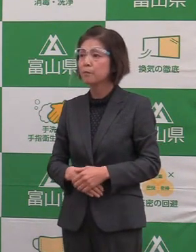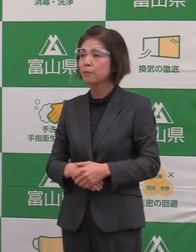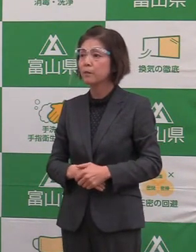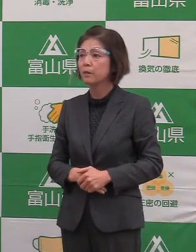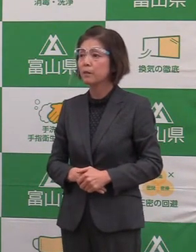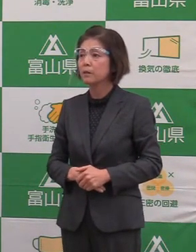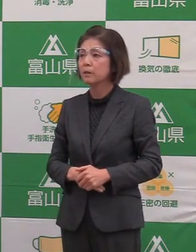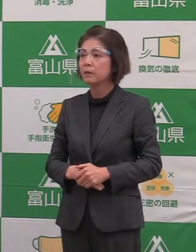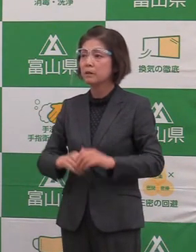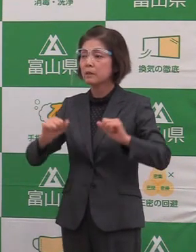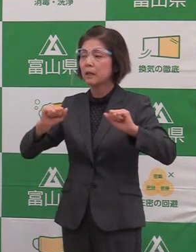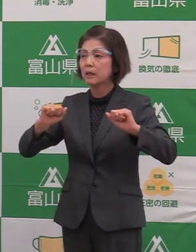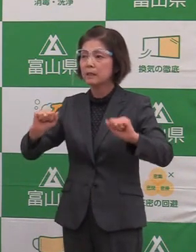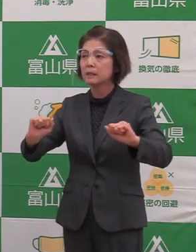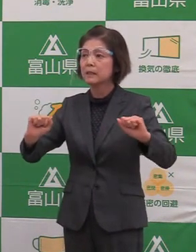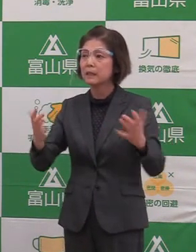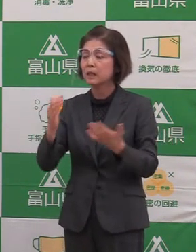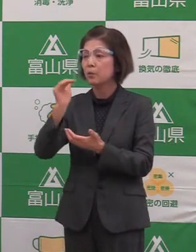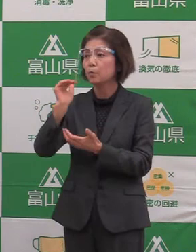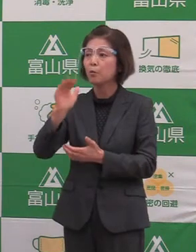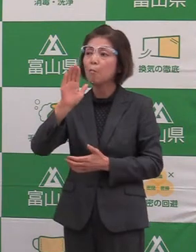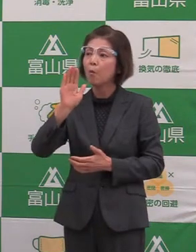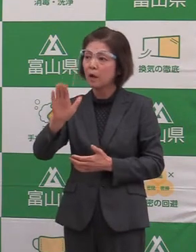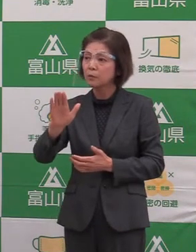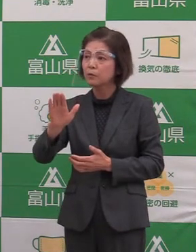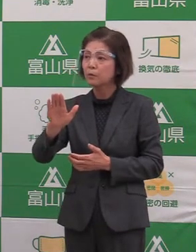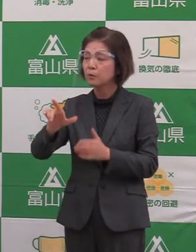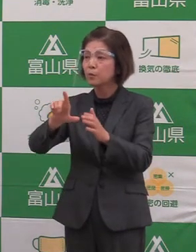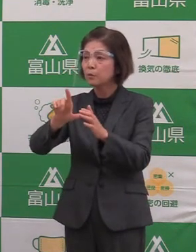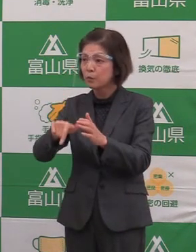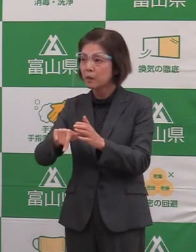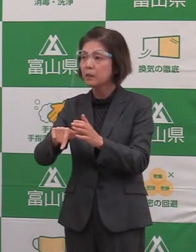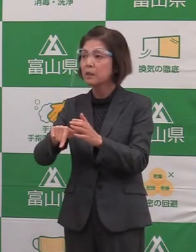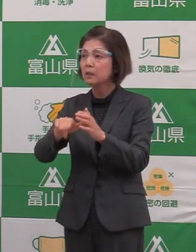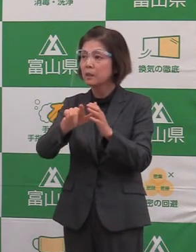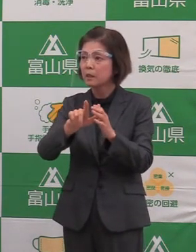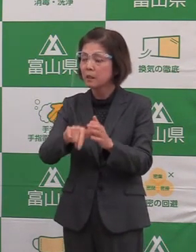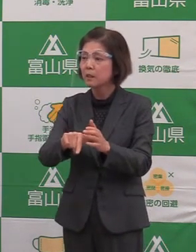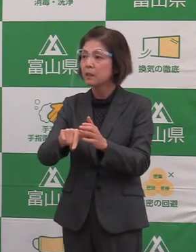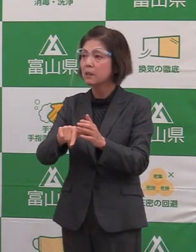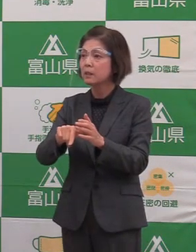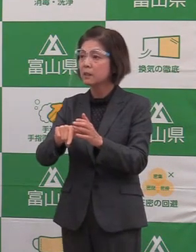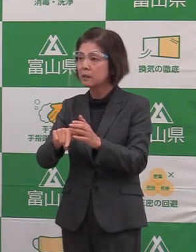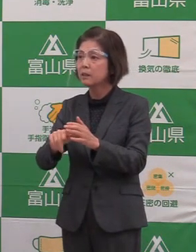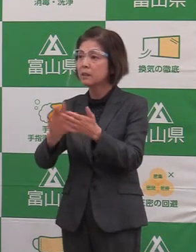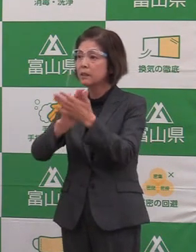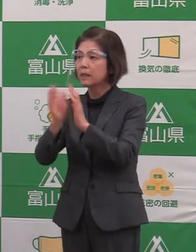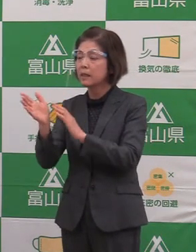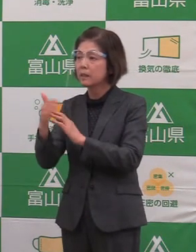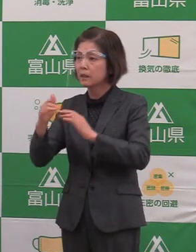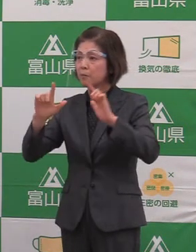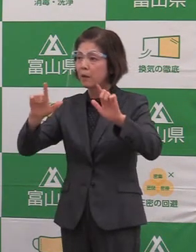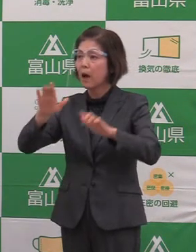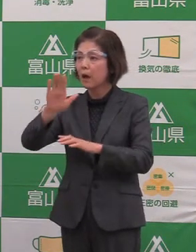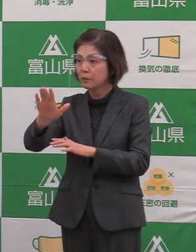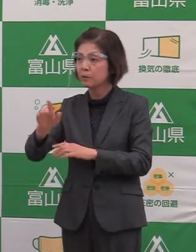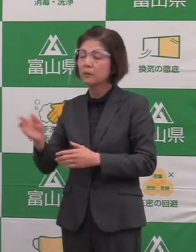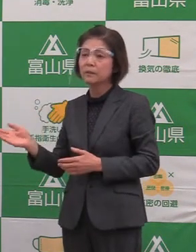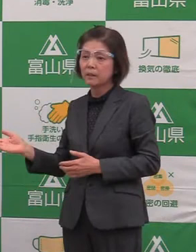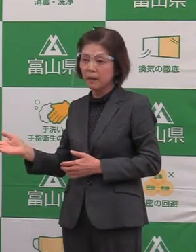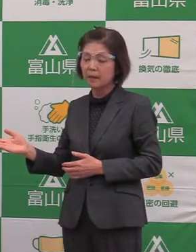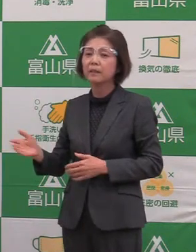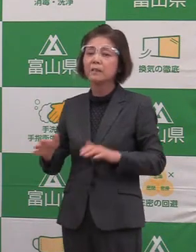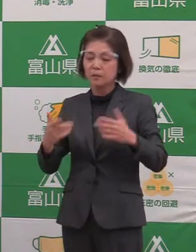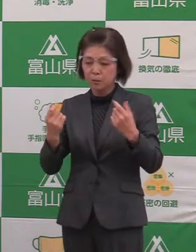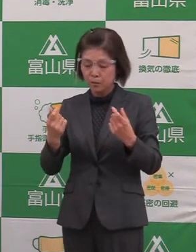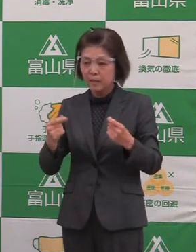なくなりますよということは、またその都度県として決めてこう周知をするってことなんでしょうか。 そういうこと ですね。その切り替えをこうしていくってこと、 はい、その時はまたこういった